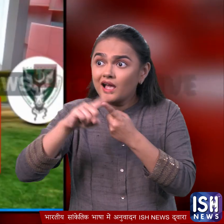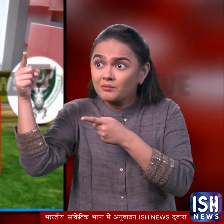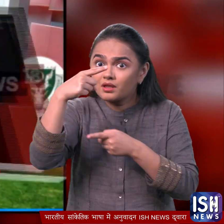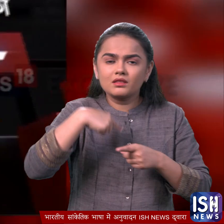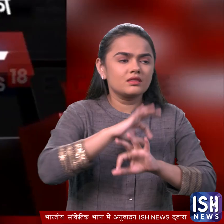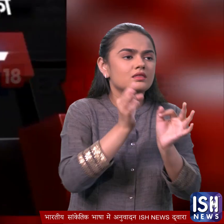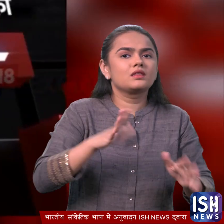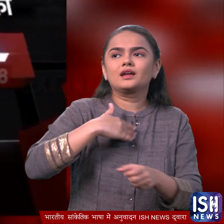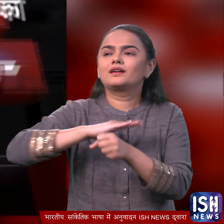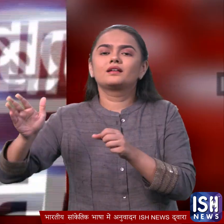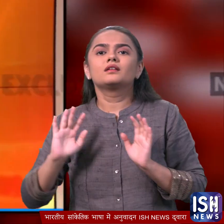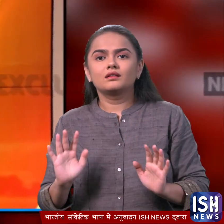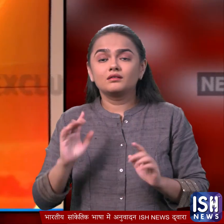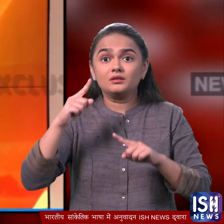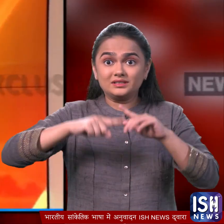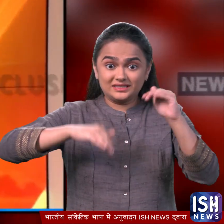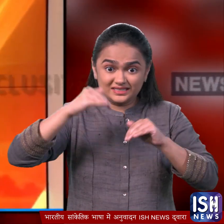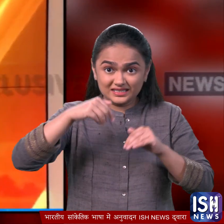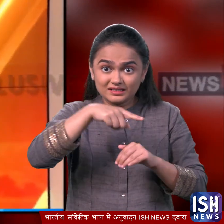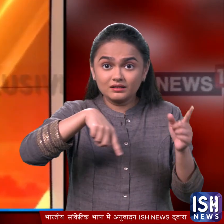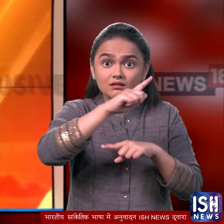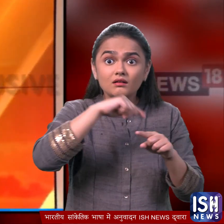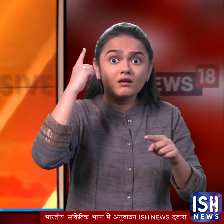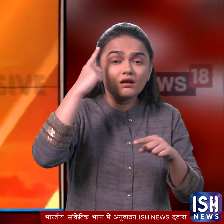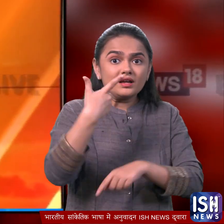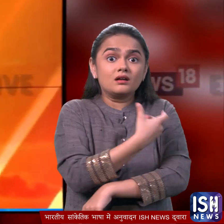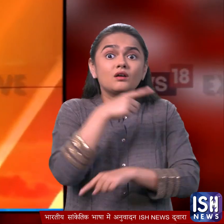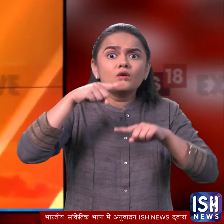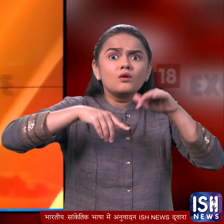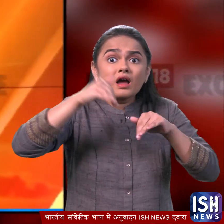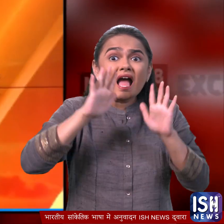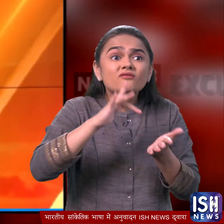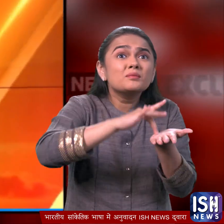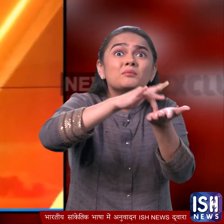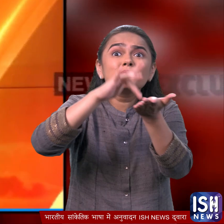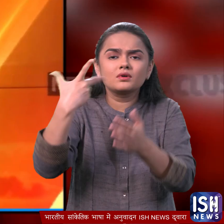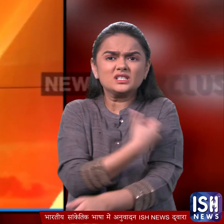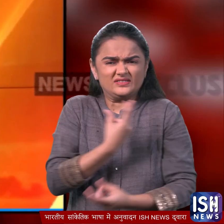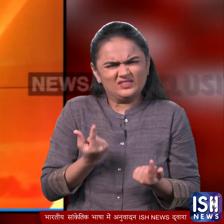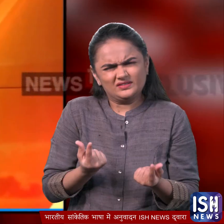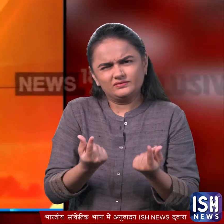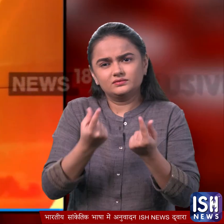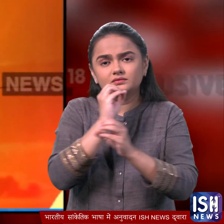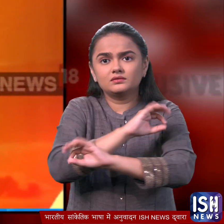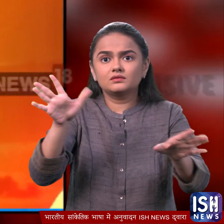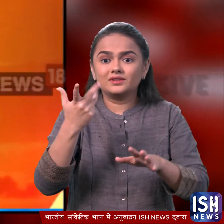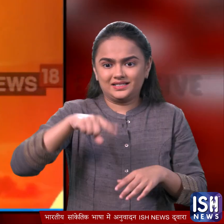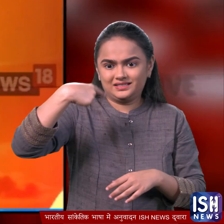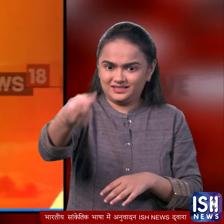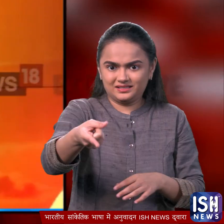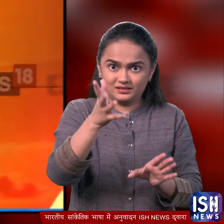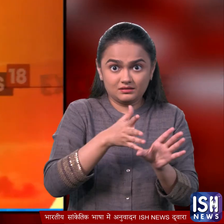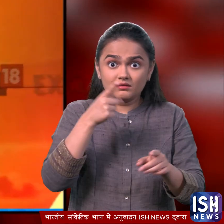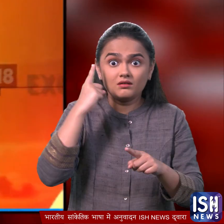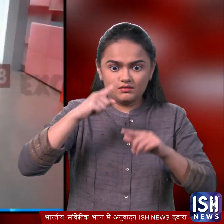को नाकाम किया जा सके। चुनाव आयोग ने स्वास्थ्य विभाग को चुनाव वाले राज्यों में वैक्सीनेशन तेज करने का निर्देश दिया। अगले साल 5 राज्यों में